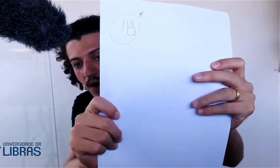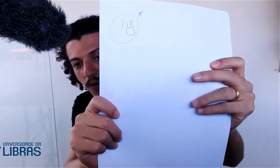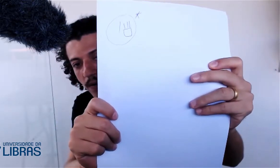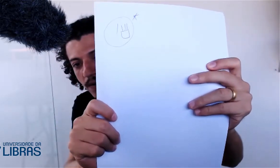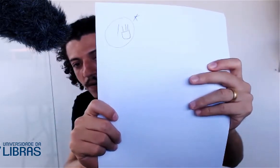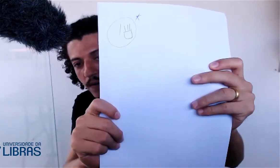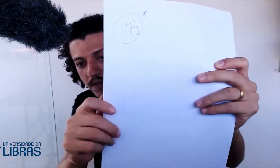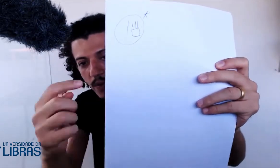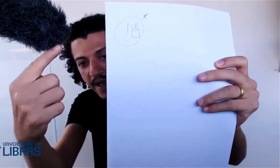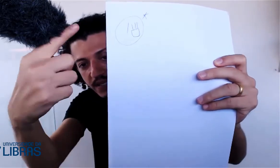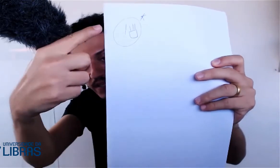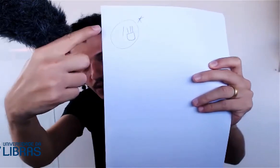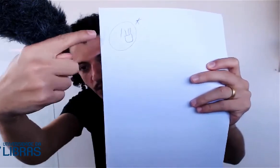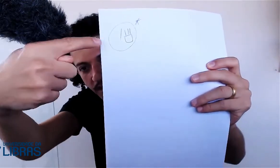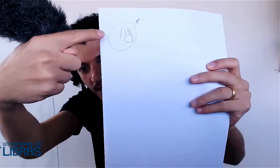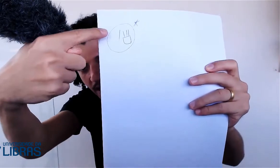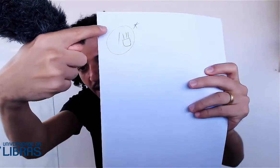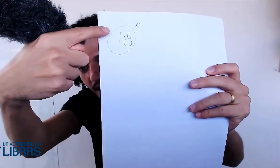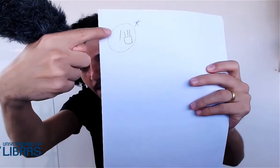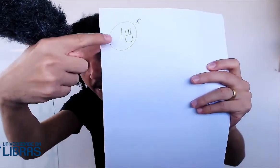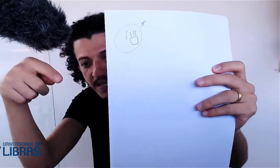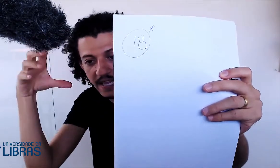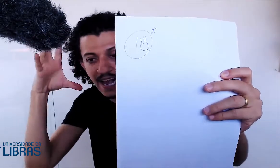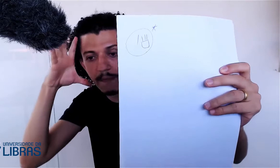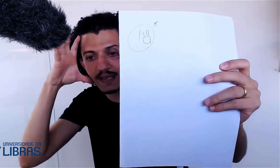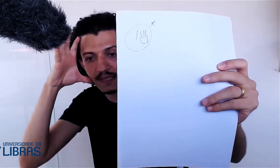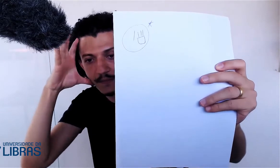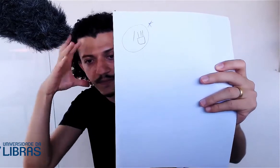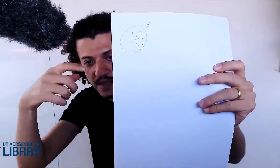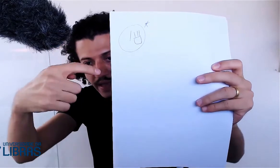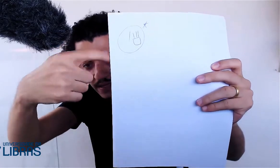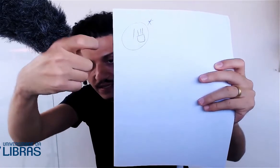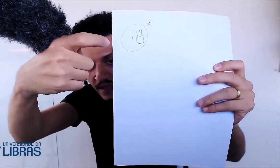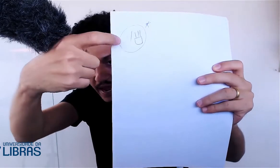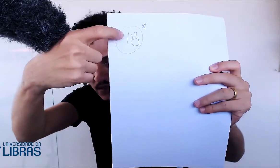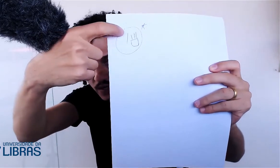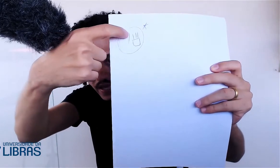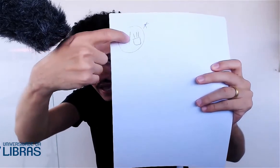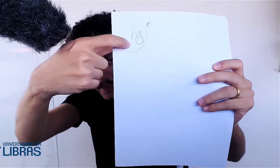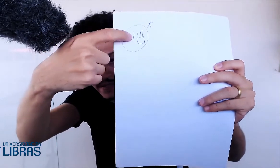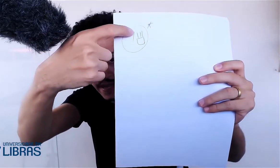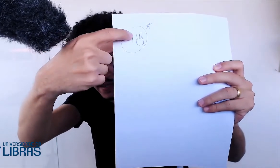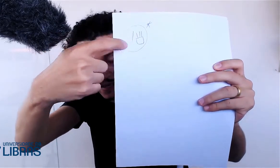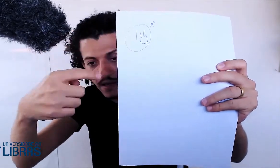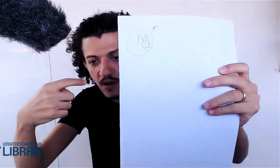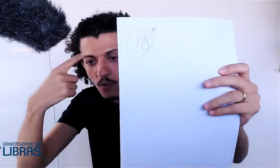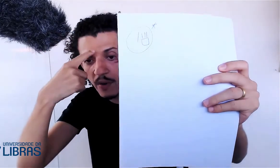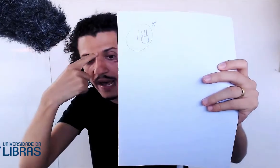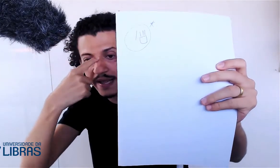sinal. Então, esse círculo aqui representa a cabeça. Esse traço aqui representa o meu